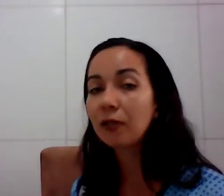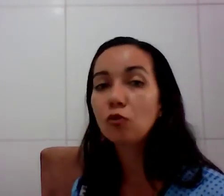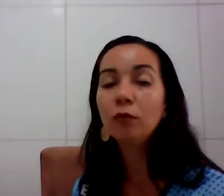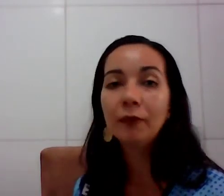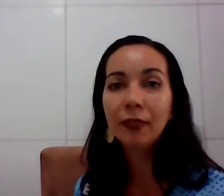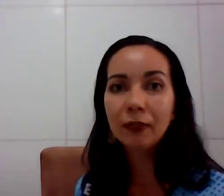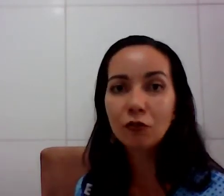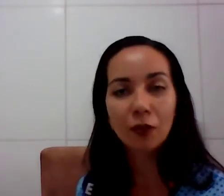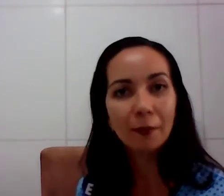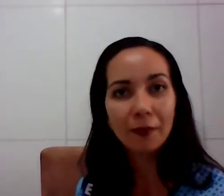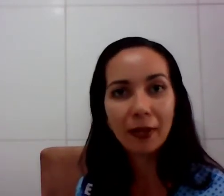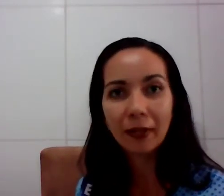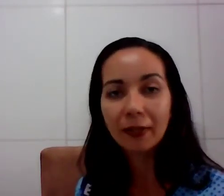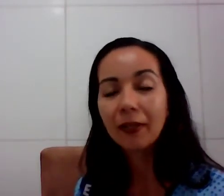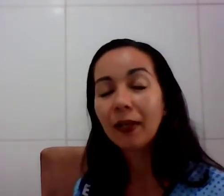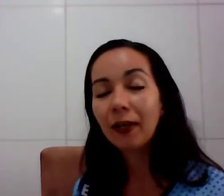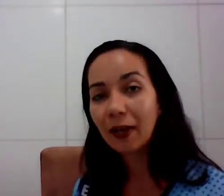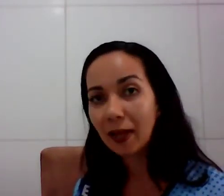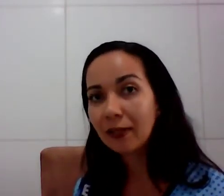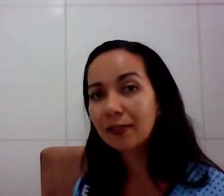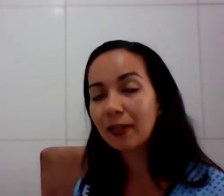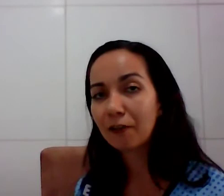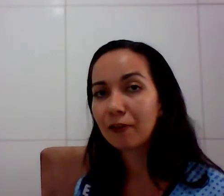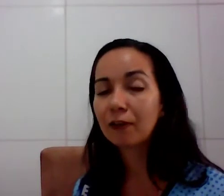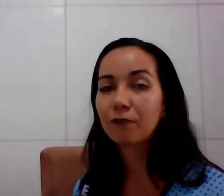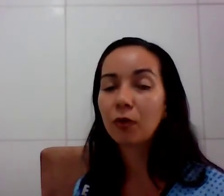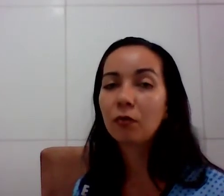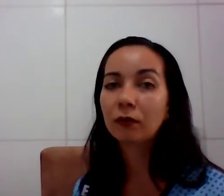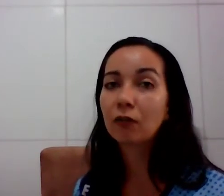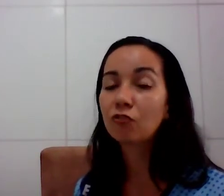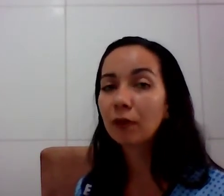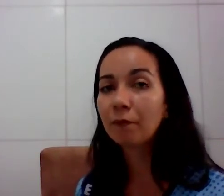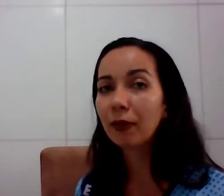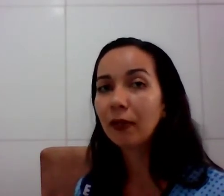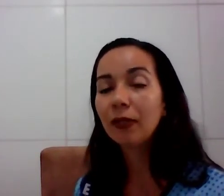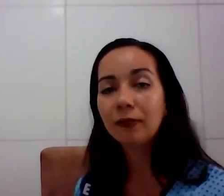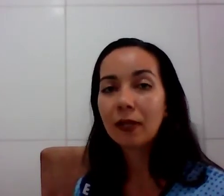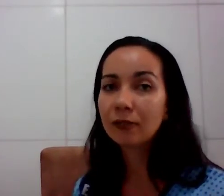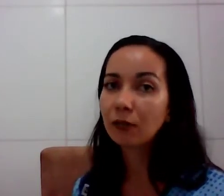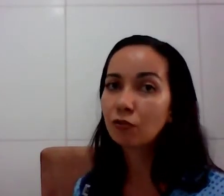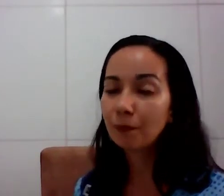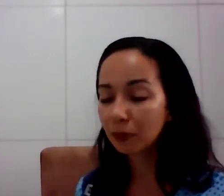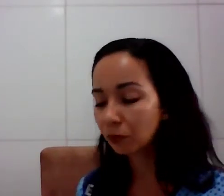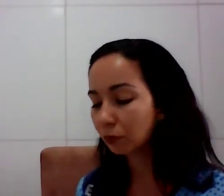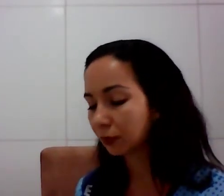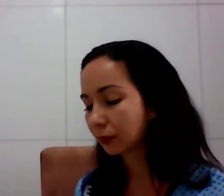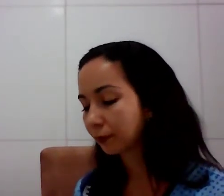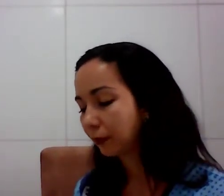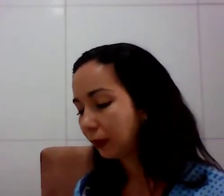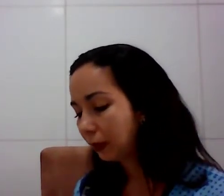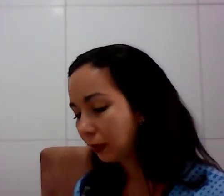seres humanos também. Lá nessa caverna foram encontrados também desenhos de pessoas